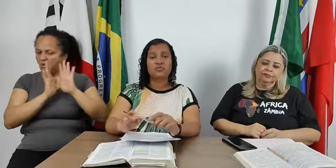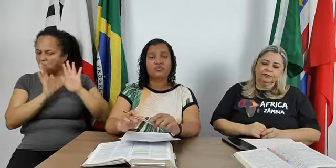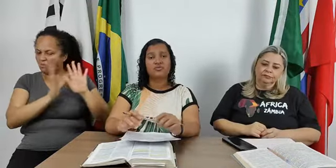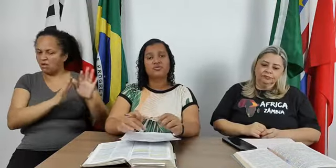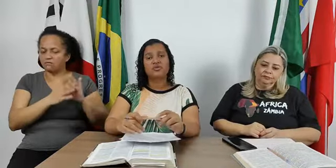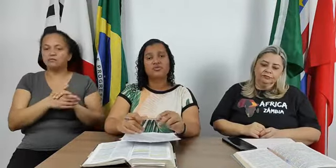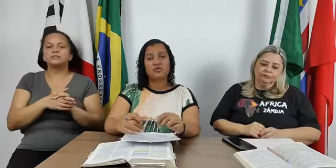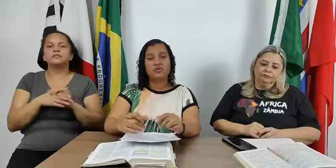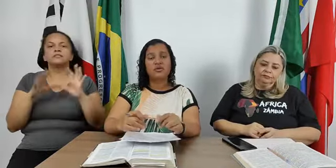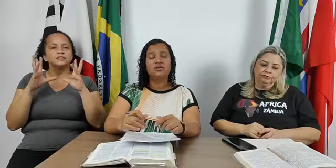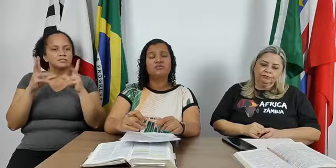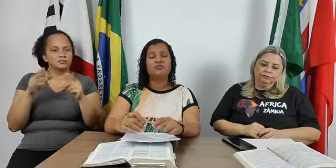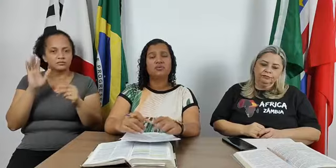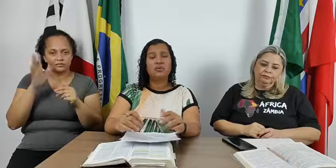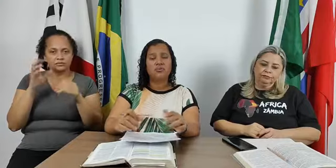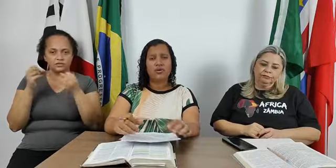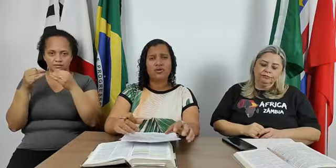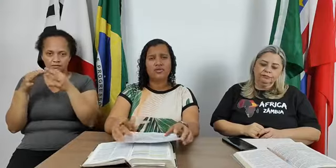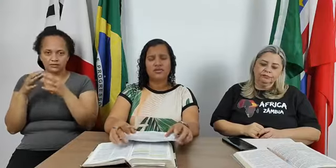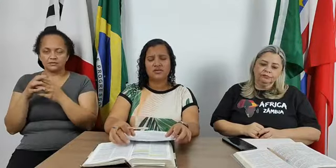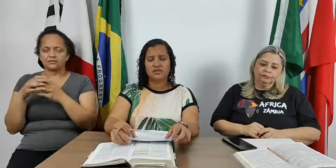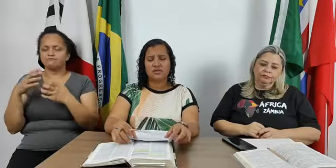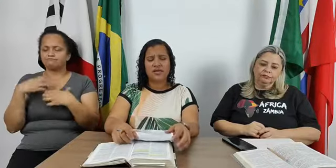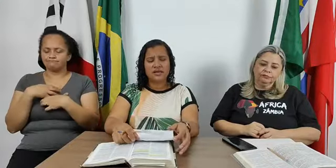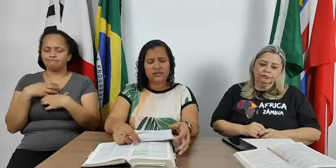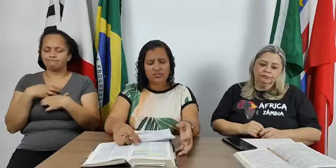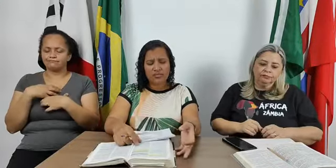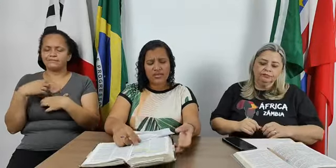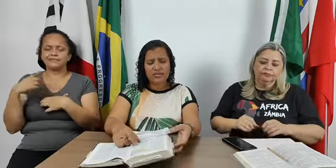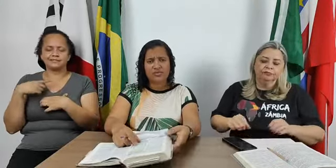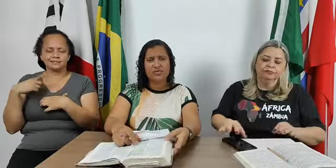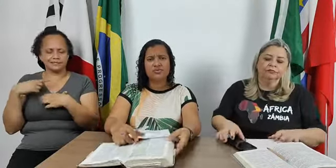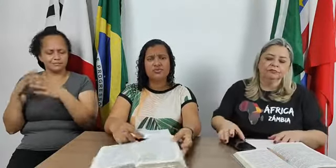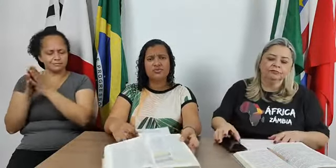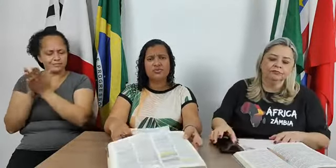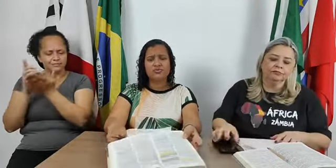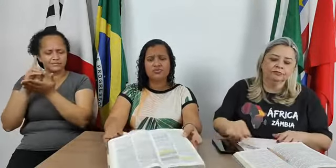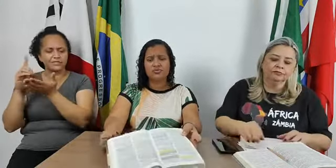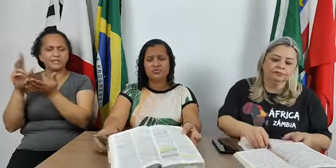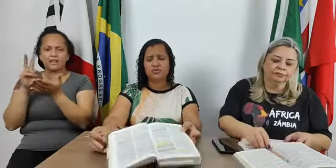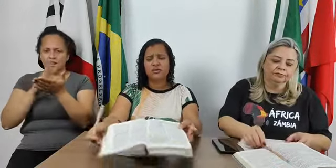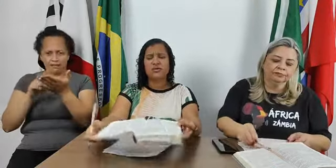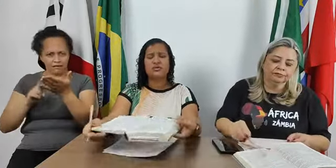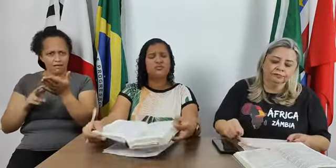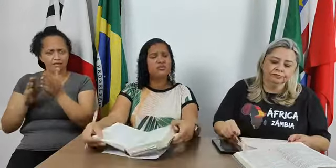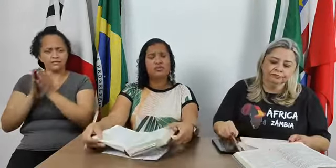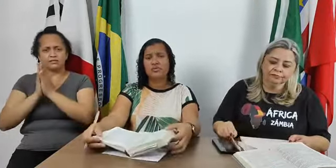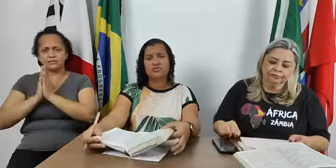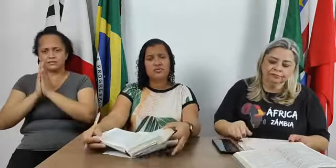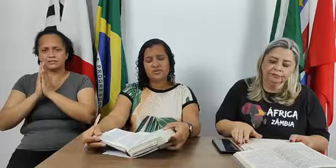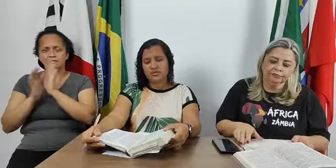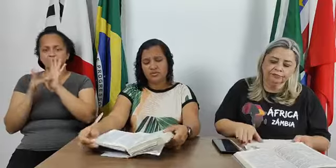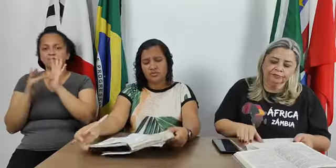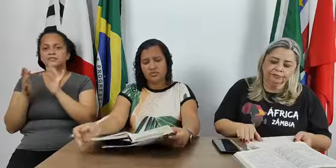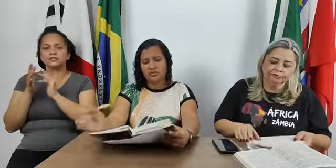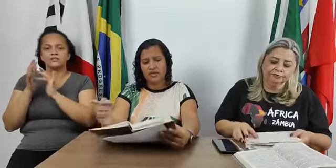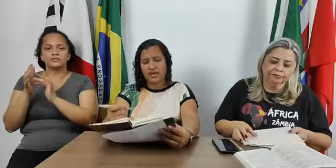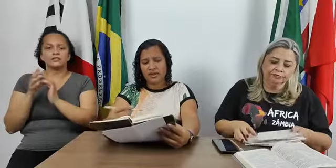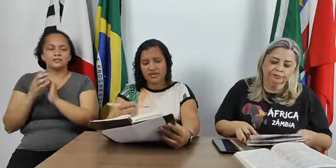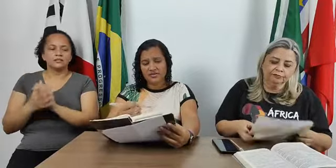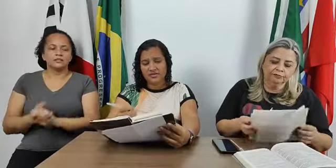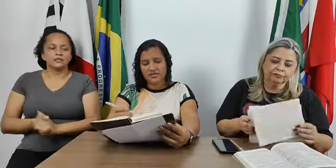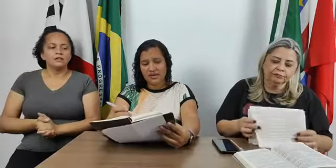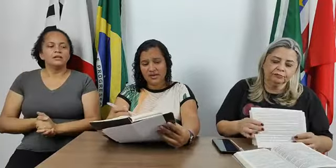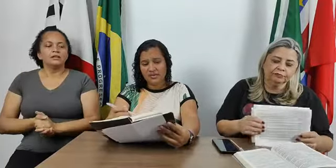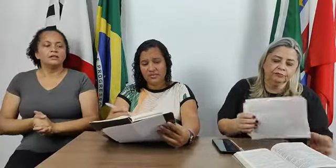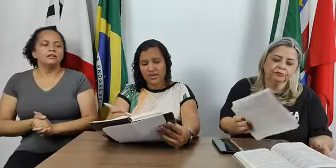outras coisas que a gente já falou. Então toma posse, leia novamente essa oração de Jesus. Não foi só pelos discípulos,